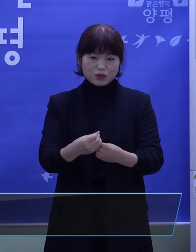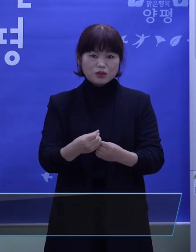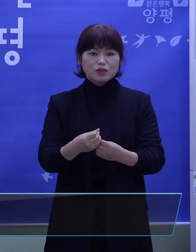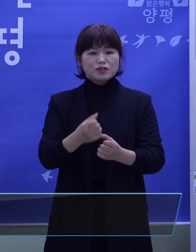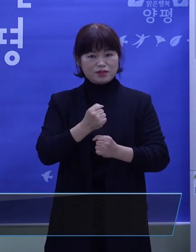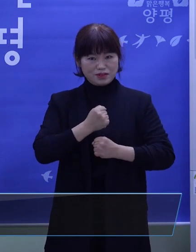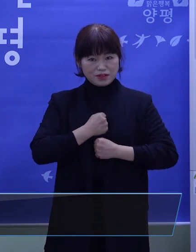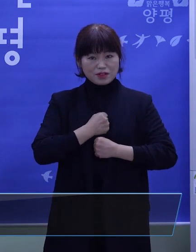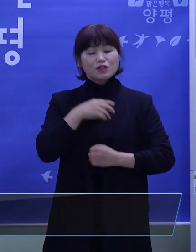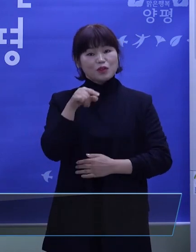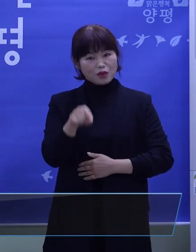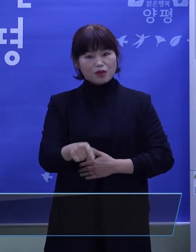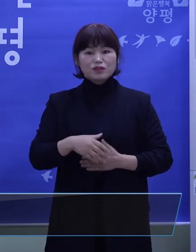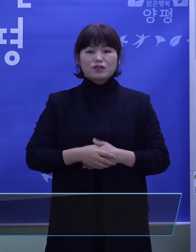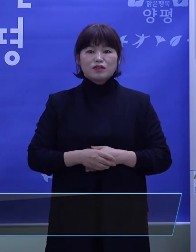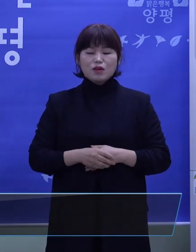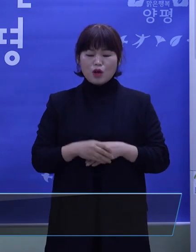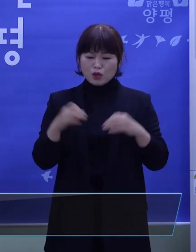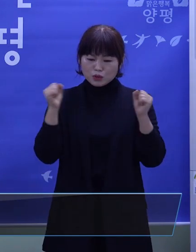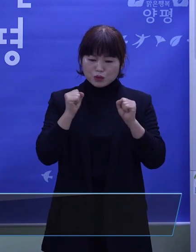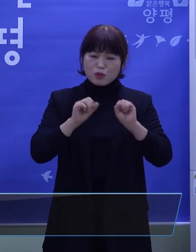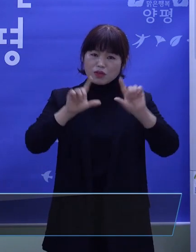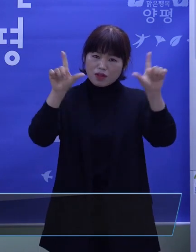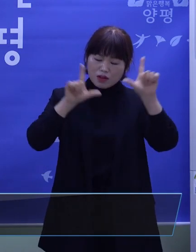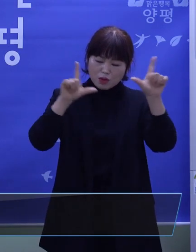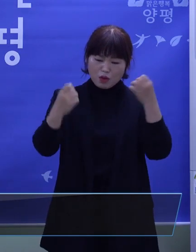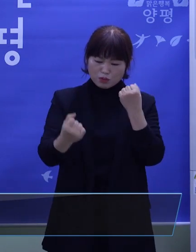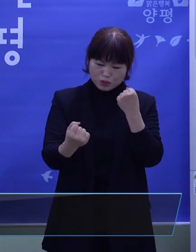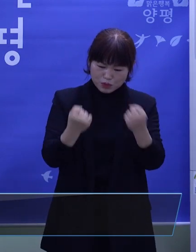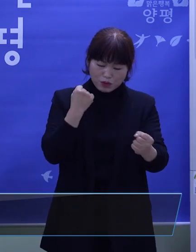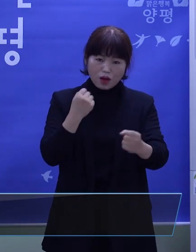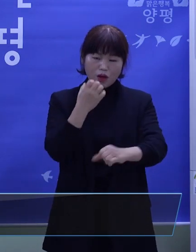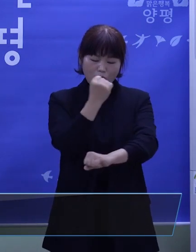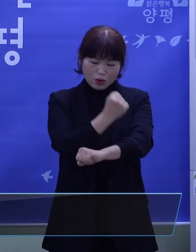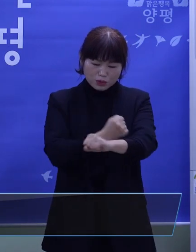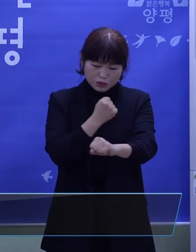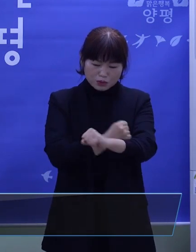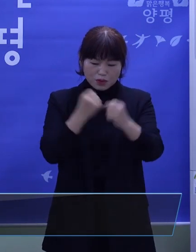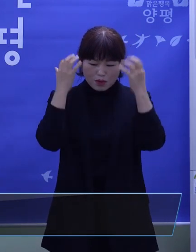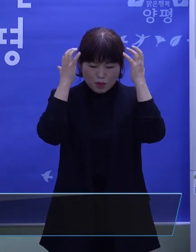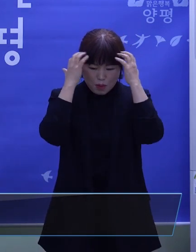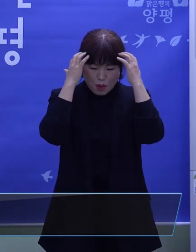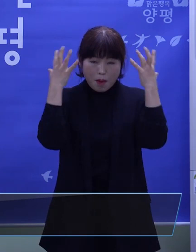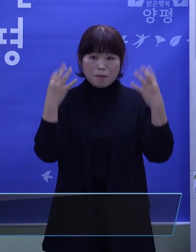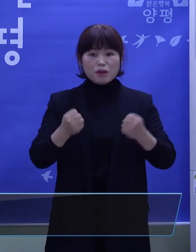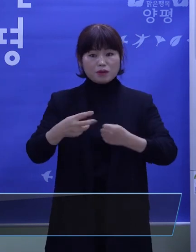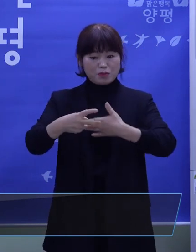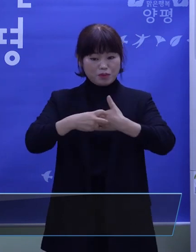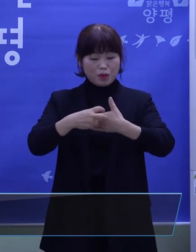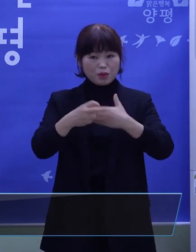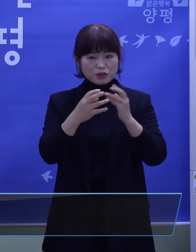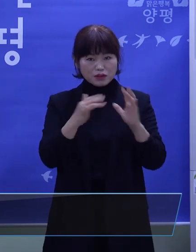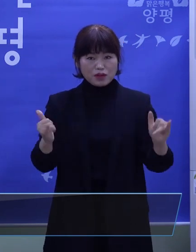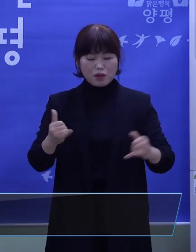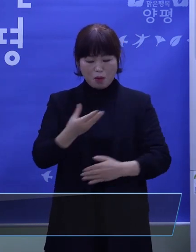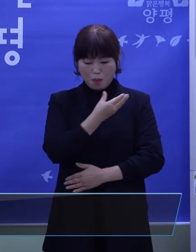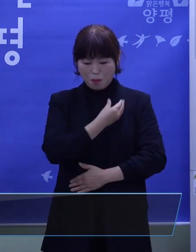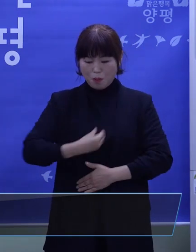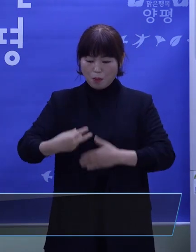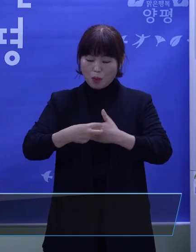날씨 속에 고생하시는 의료진과 방역 담당자들, 보건소 직원을